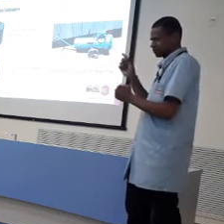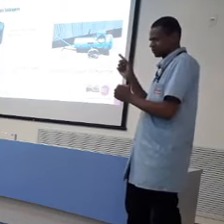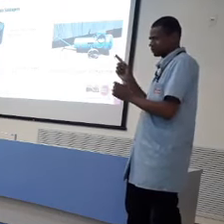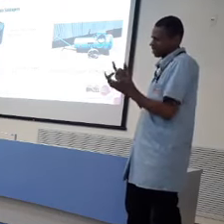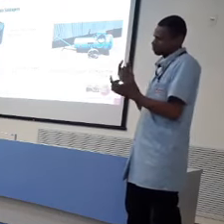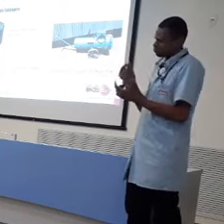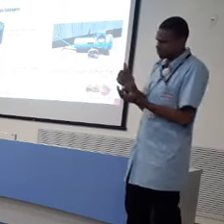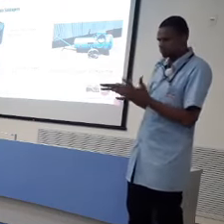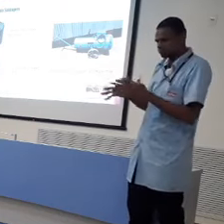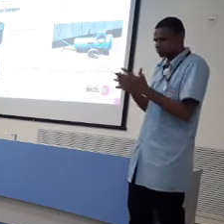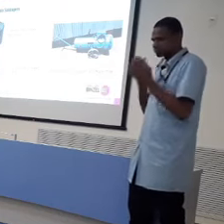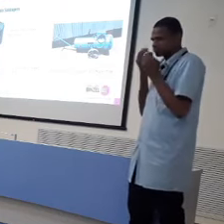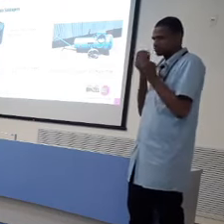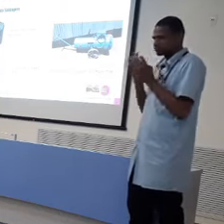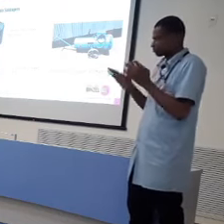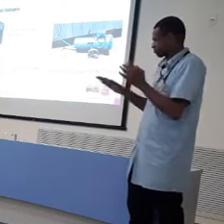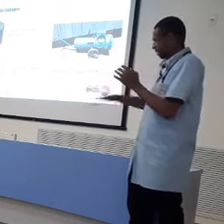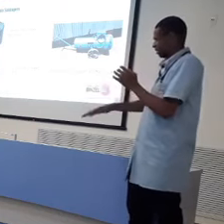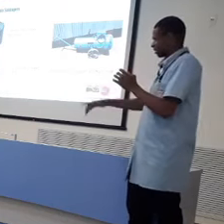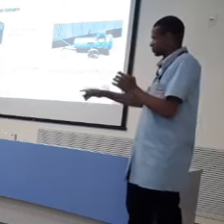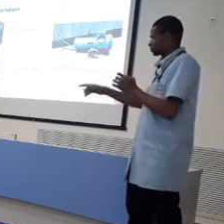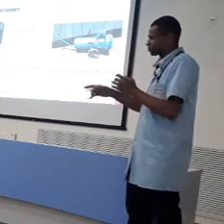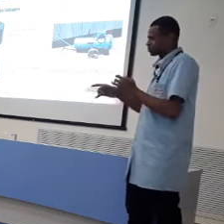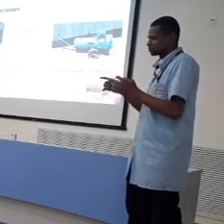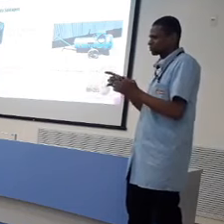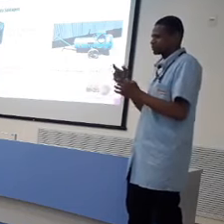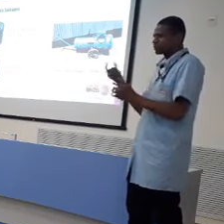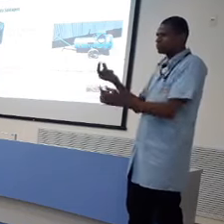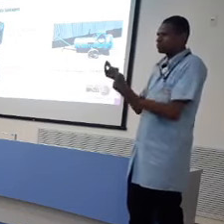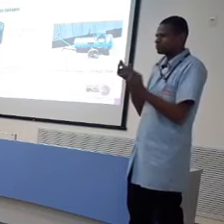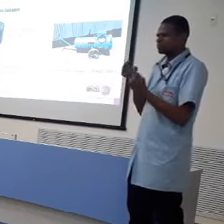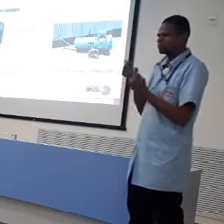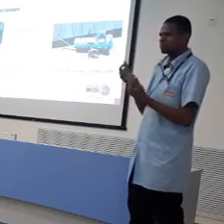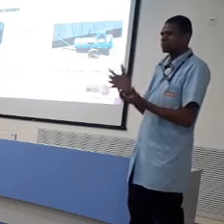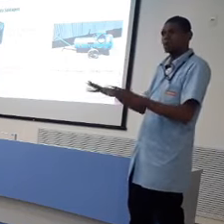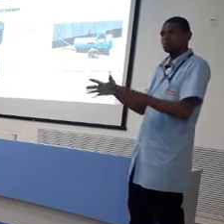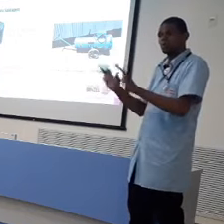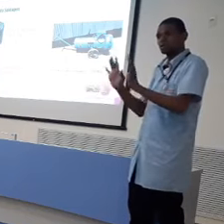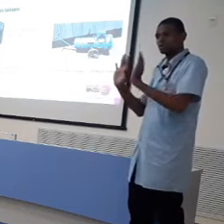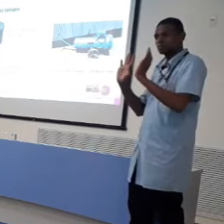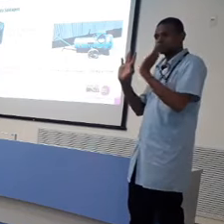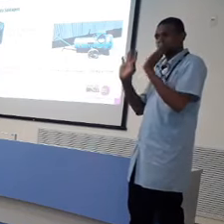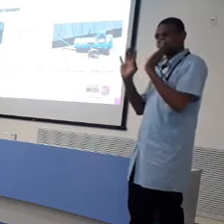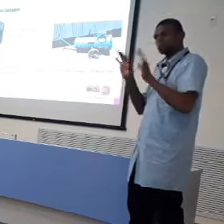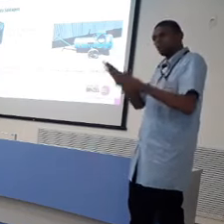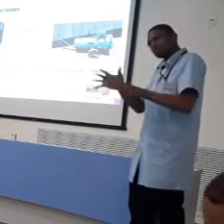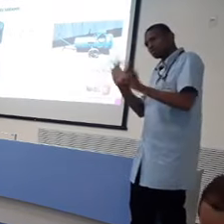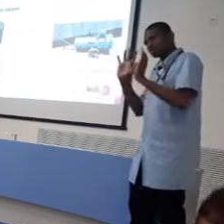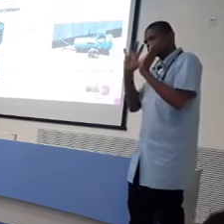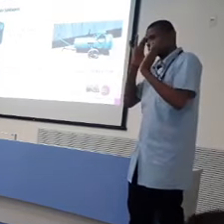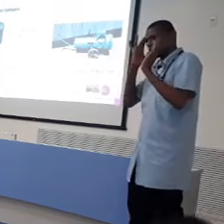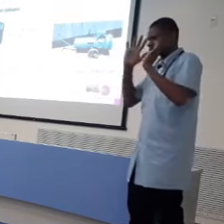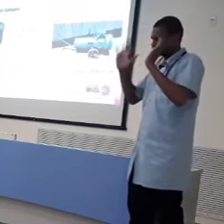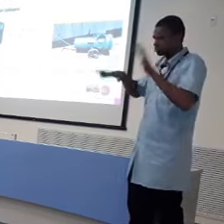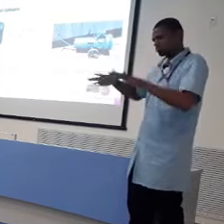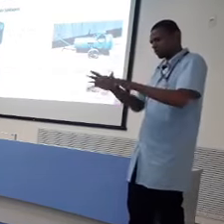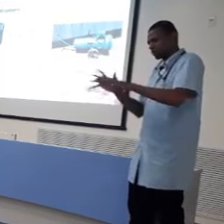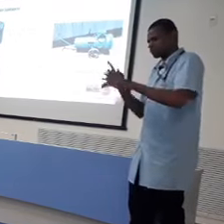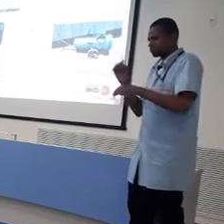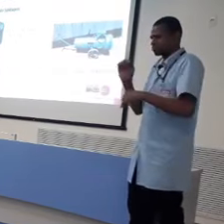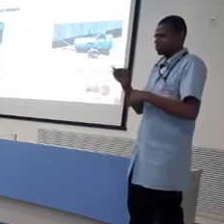baixo aqui do que esse equipamento. Dá um chute aí para vocês, tá, pessoal? Não leva em consideração. Mas uma máquina dessa vai ficar por volta